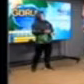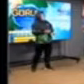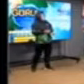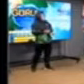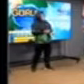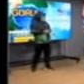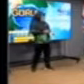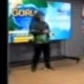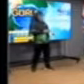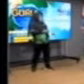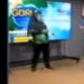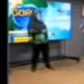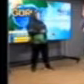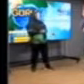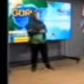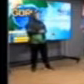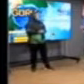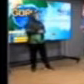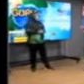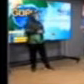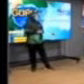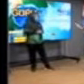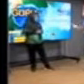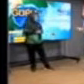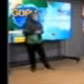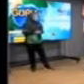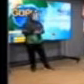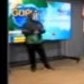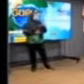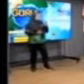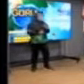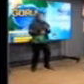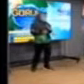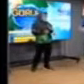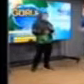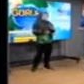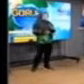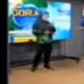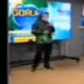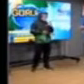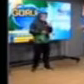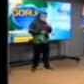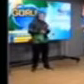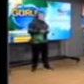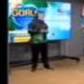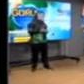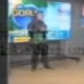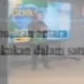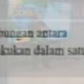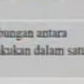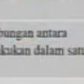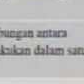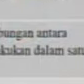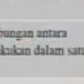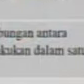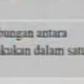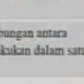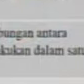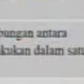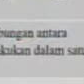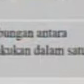lakukan pada hari ini Beregina. Ayo kita simpulkan bersama-sama. Ini ada beberapa poin penting. Yang pertama, ada poin penting yang